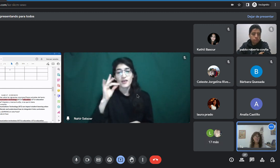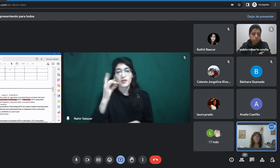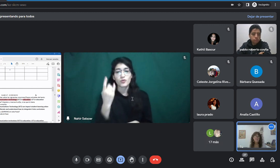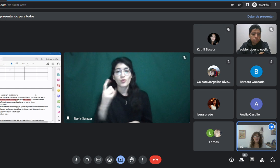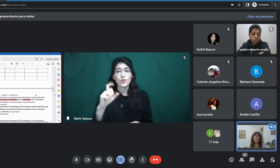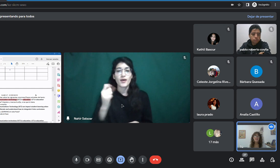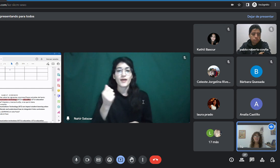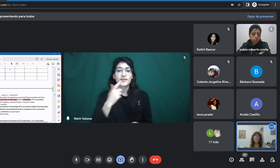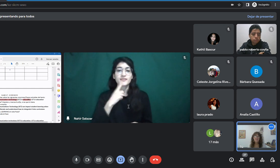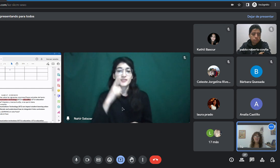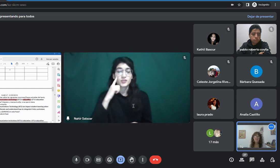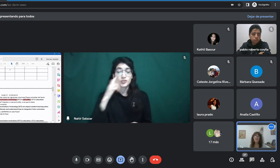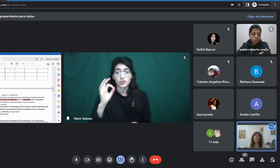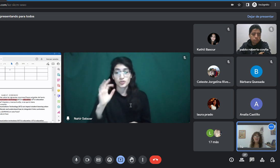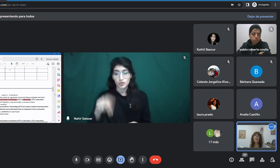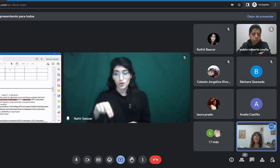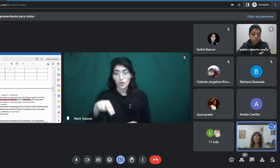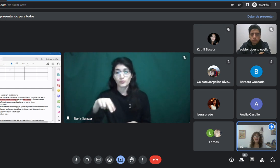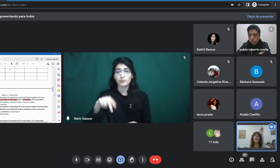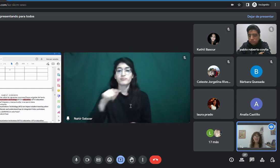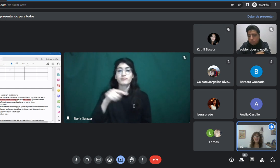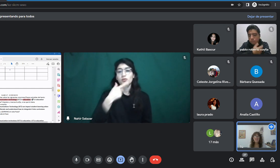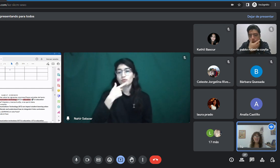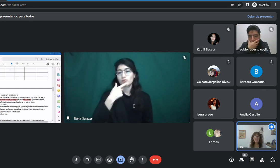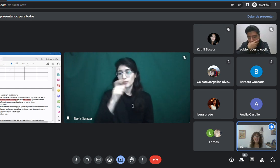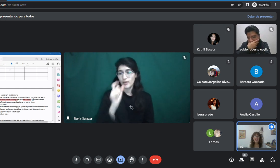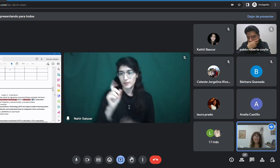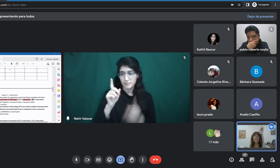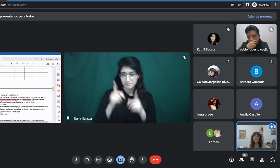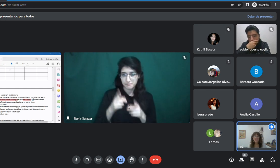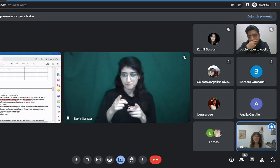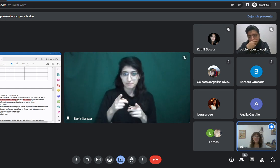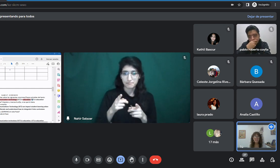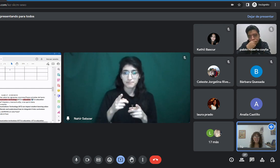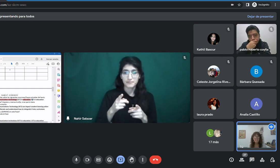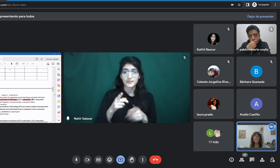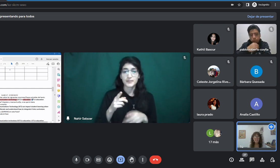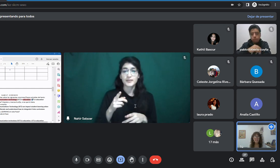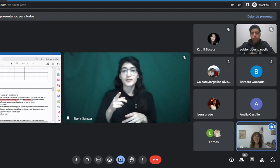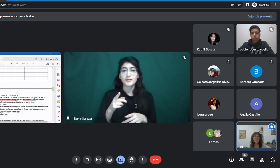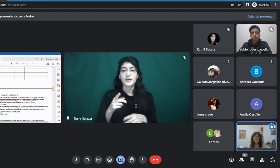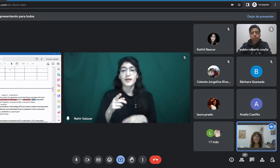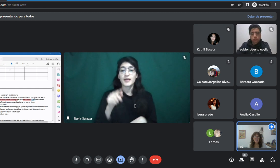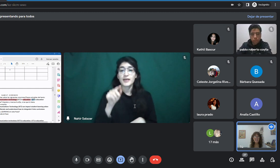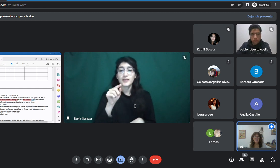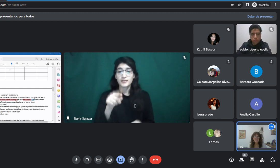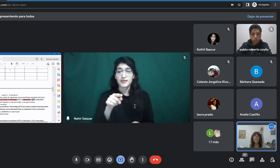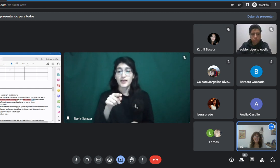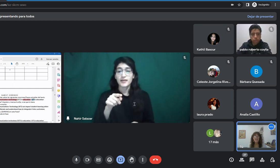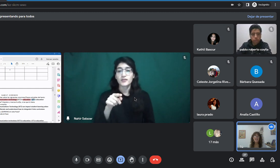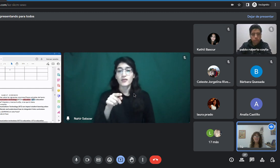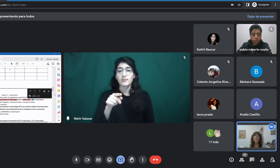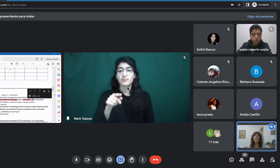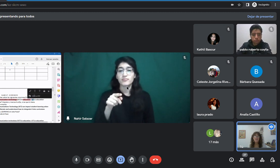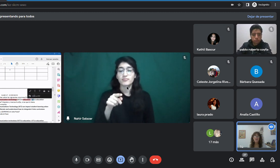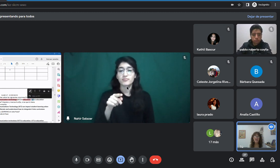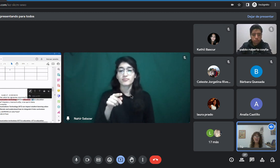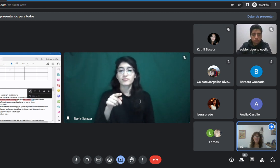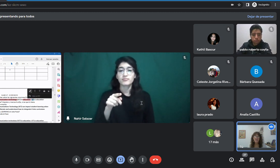¿Sí? Y esto sería la traducción de la sigla, es TIC, que también va